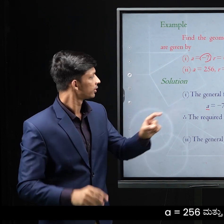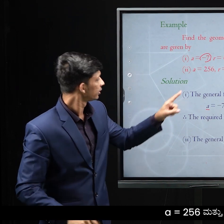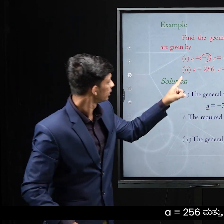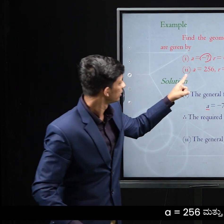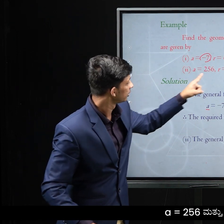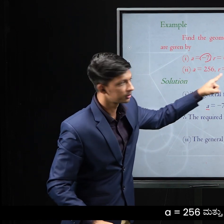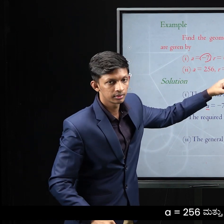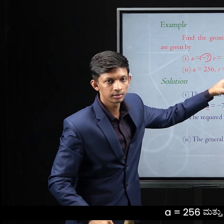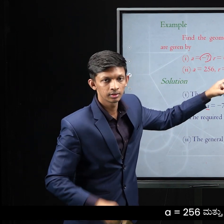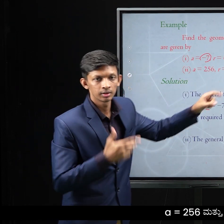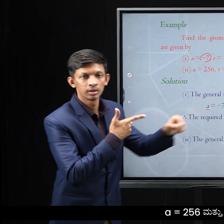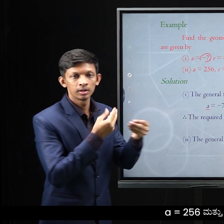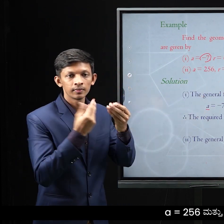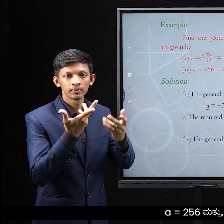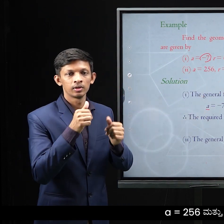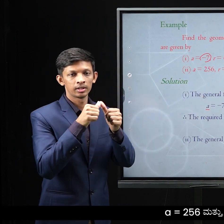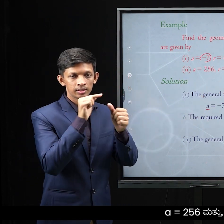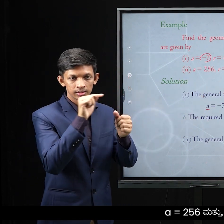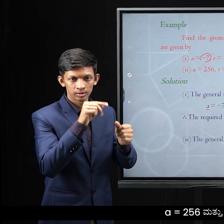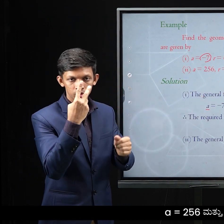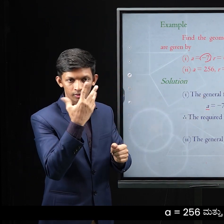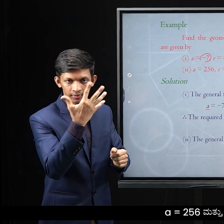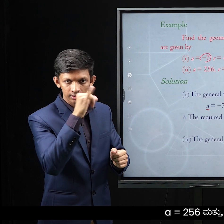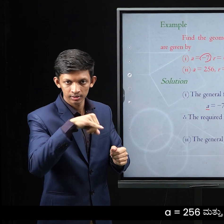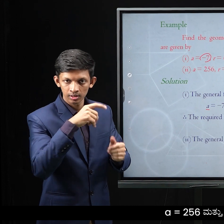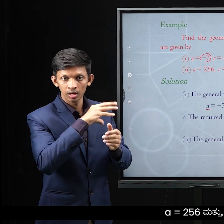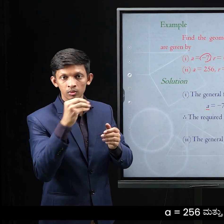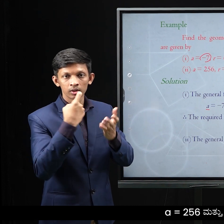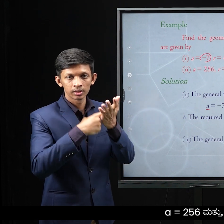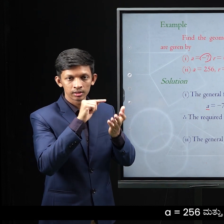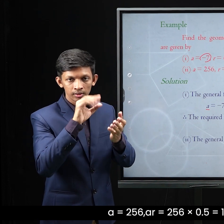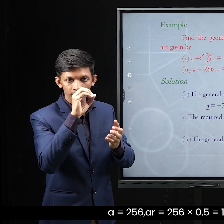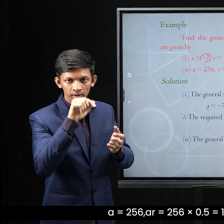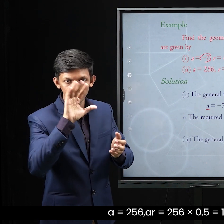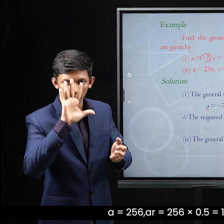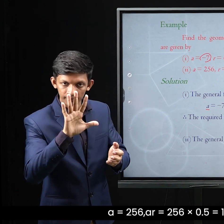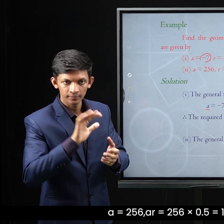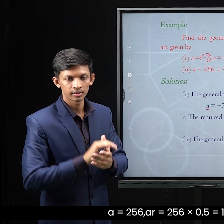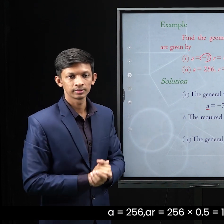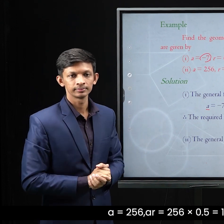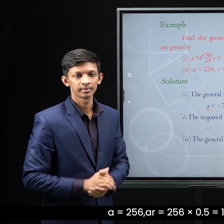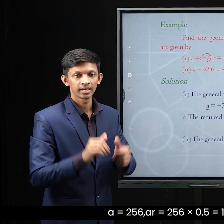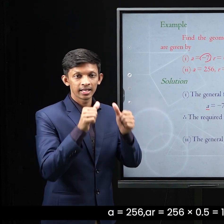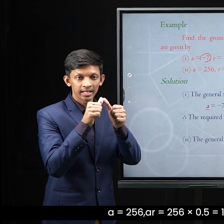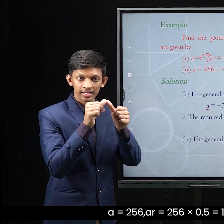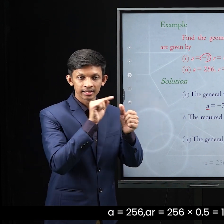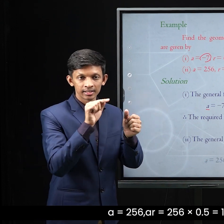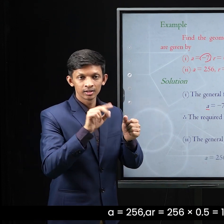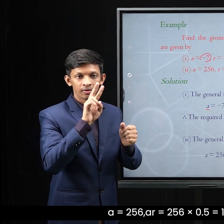ಮತ್ತು r ಈಕ್ವಲ್ ಟು 0.5 ನೀಡಲಾಗಿದೆ. A ಈಕ್ವಲ್ ಟು 256, AR ಈಕ್ವಲ್